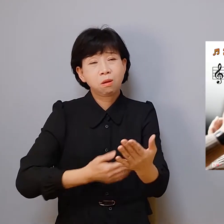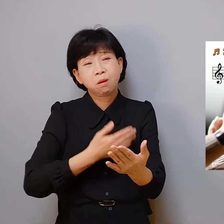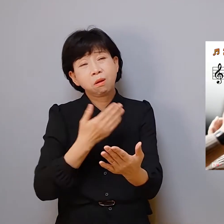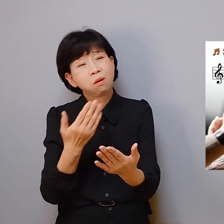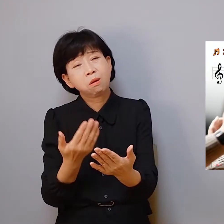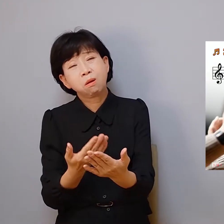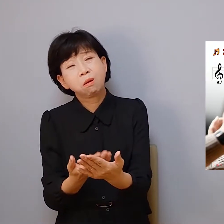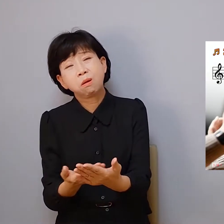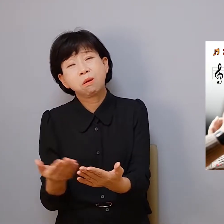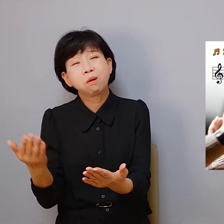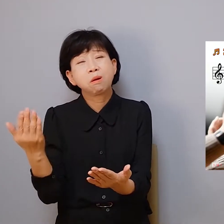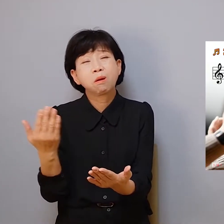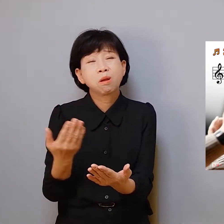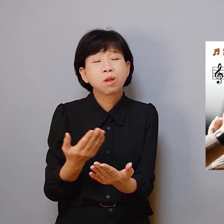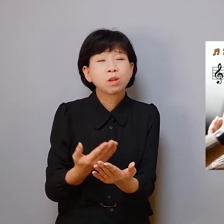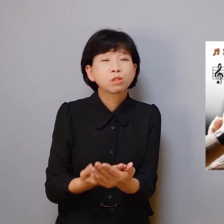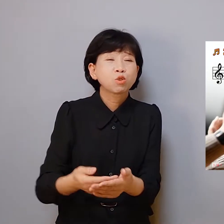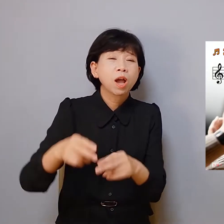다스리소서.